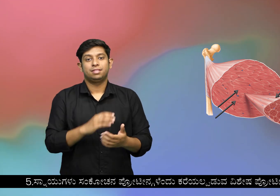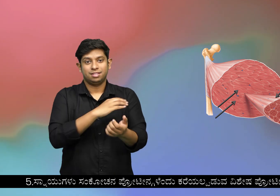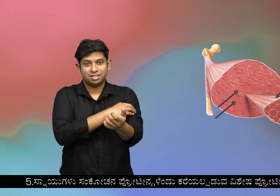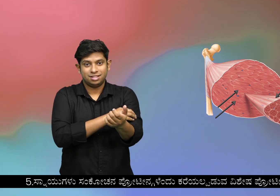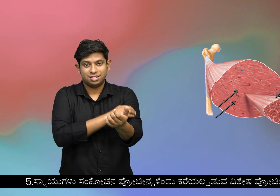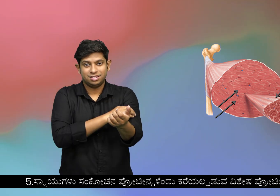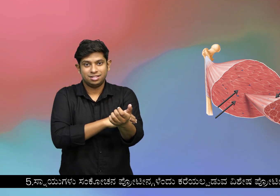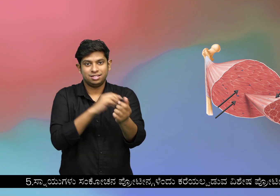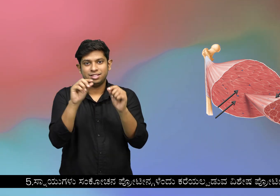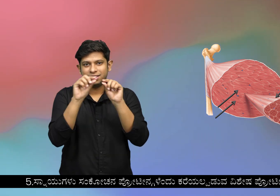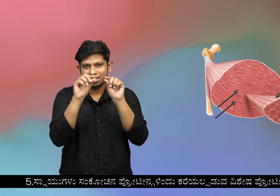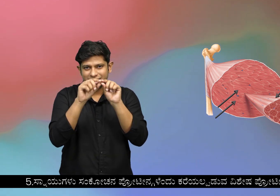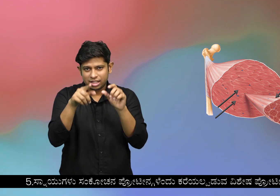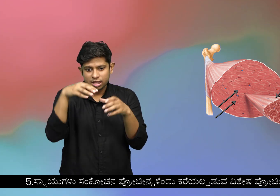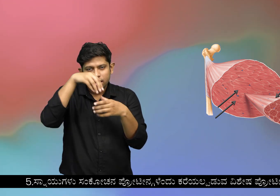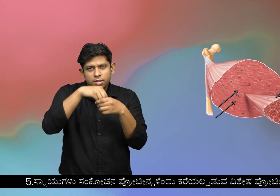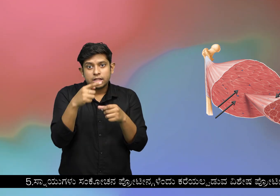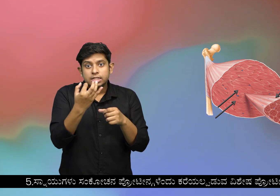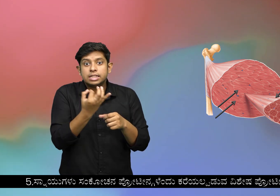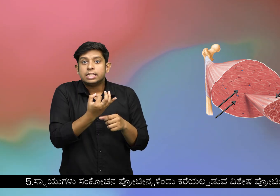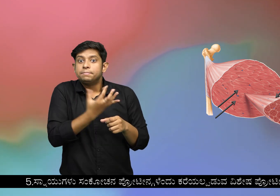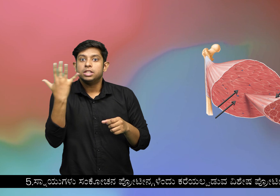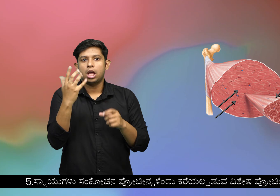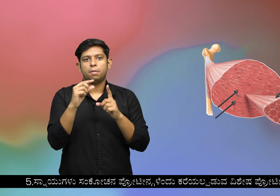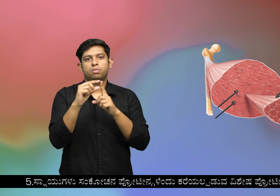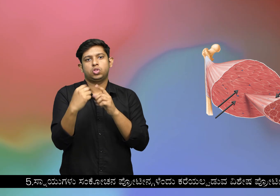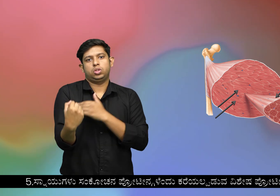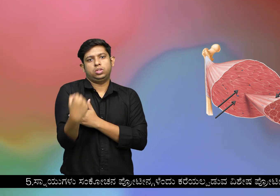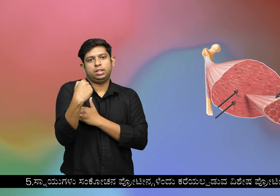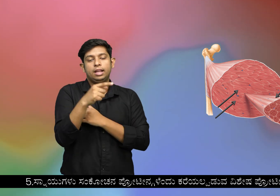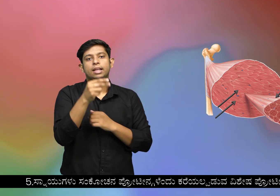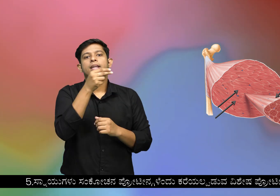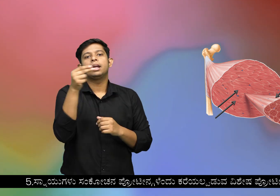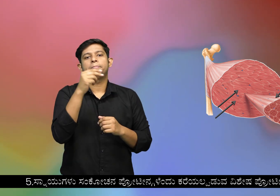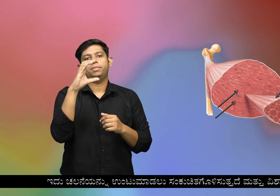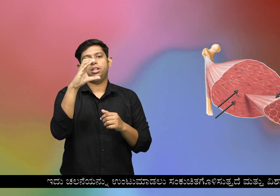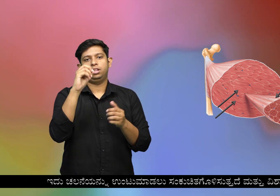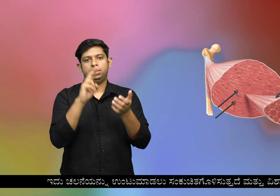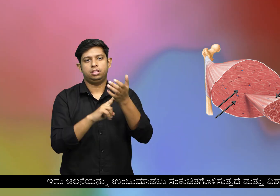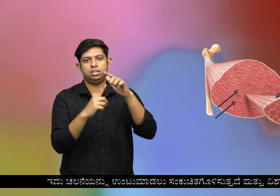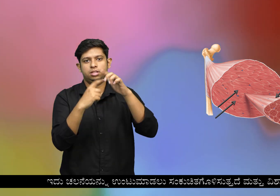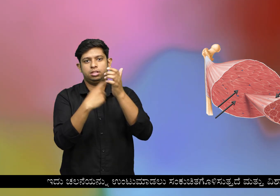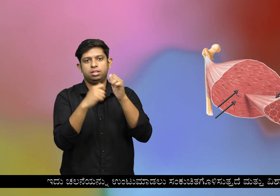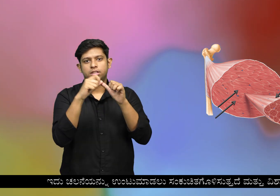ಸ್ನಾಯುಗಳು ಸಂಕೋಚನ ಪ್ರೋಟೀನ್ಗಳೆಂದು ಕರೆಯಲ್ಪಡುವ ವಿಶೇಷ ಪ್ರೋಟೀನ್ಗಳನ್ನು ಹೊಂದಿರುತ್ತವೆ. ಇದು ಚಲನೆಯನ್ನು